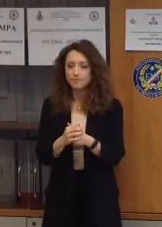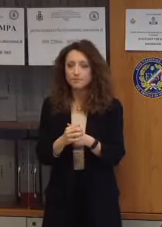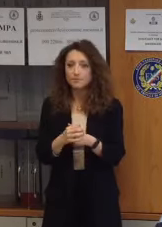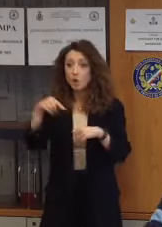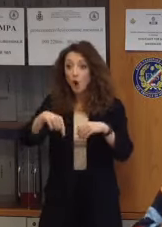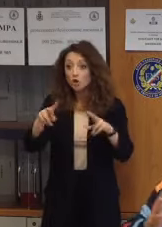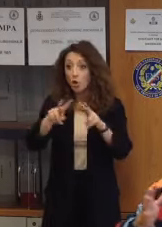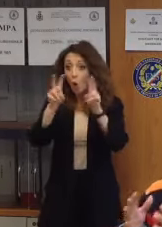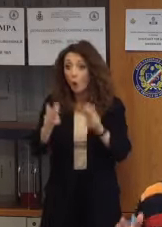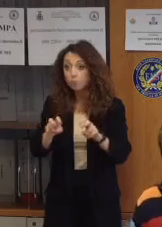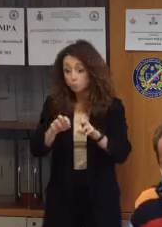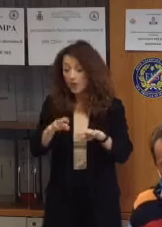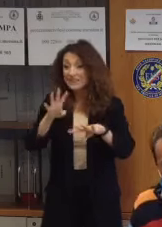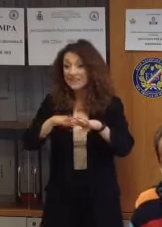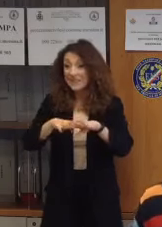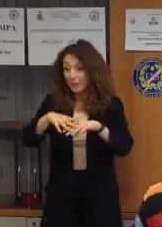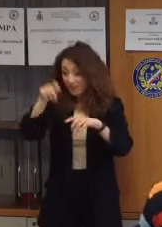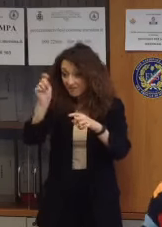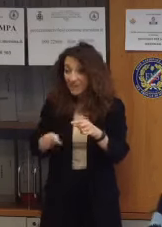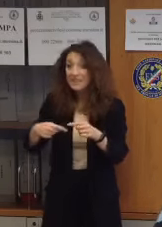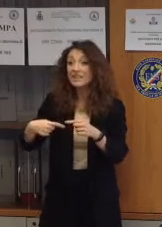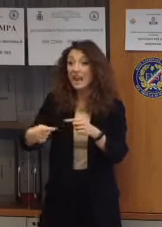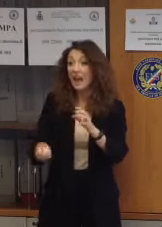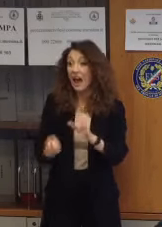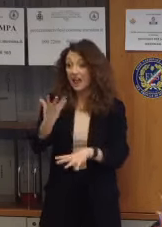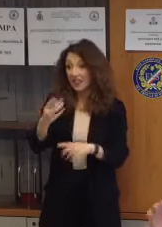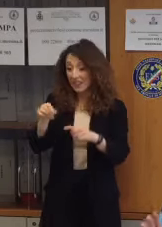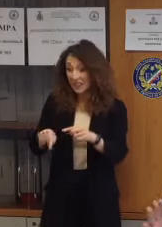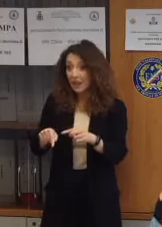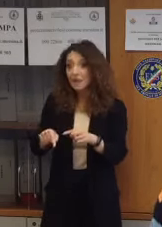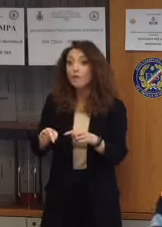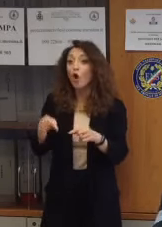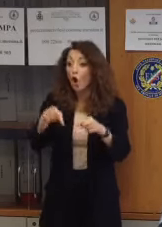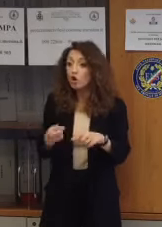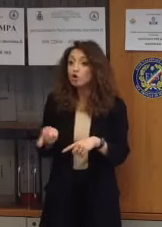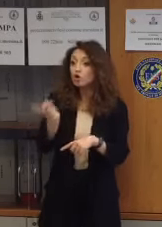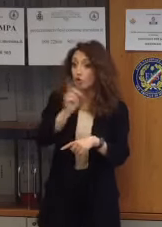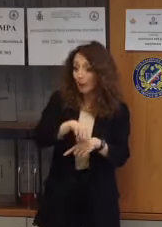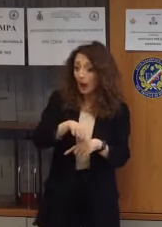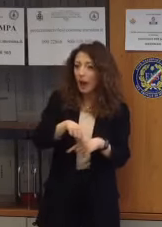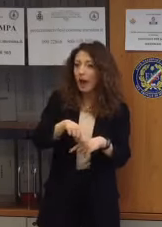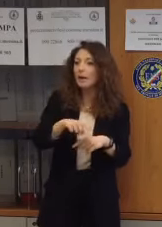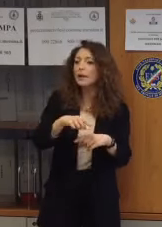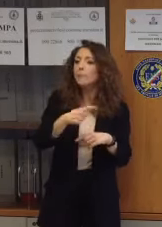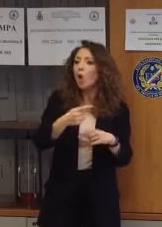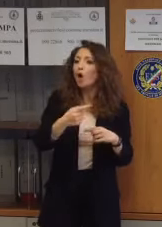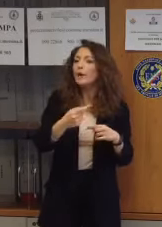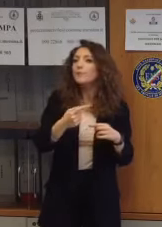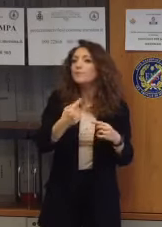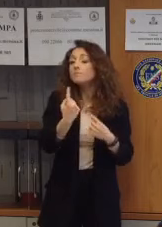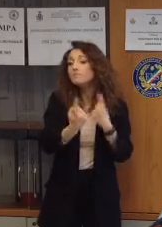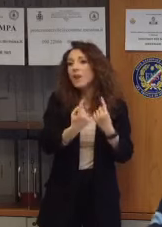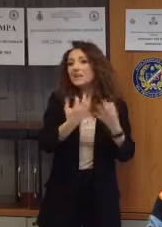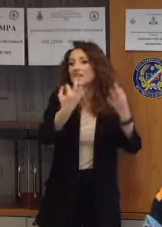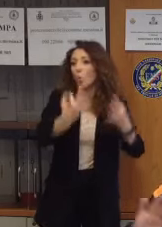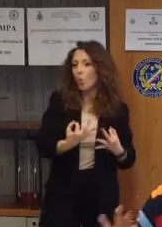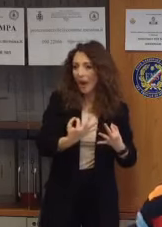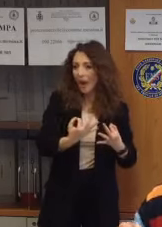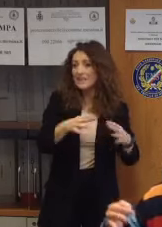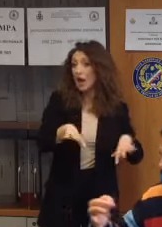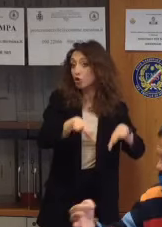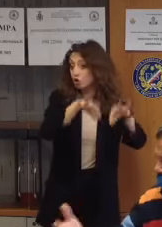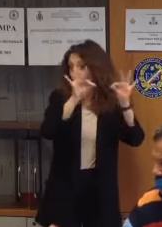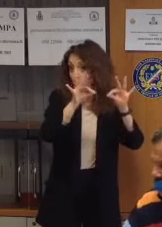aperto oggi e domani, poi per una questione di sicurezza sarà sospeso domenica e lunedì e